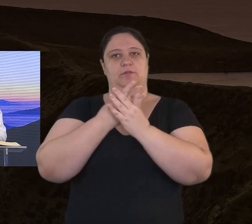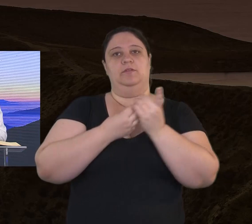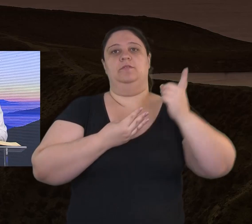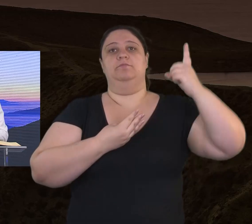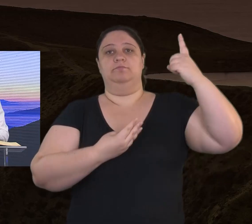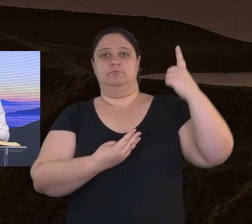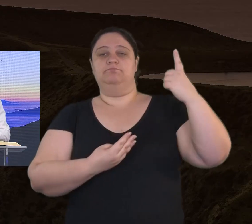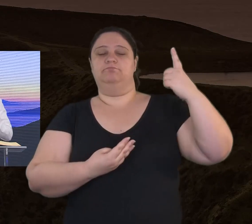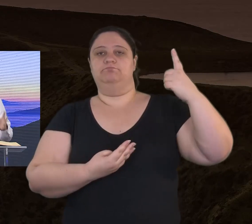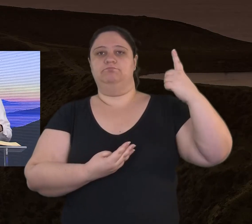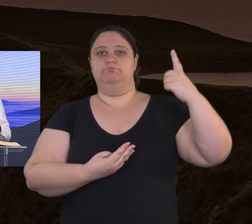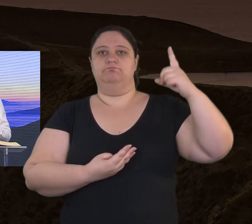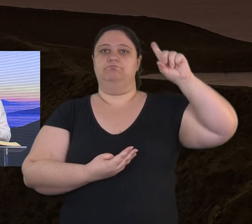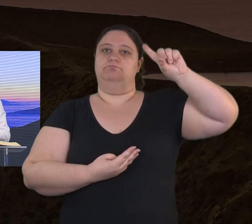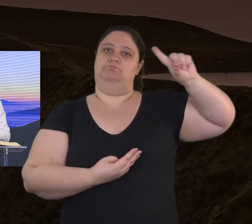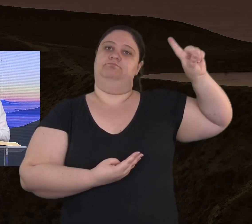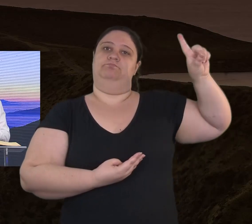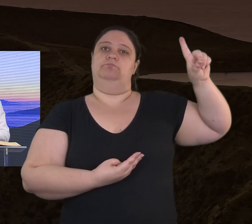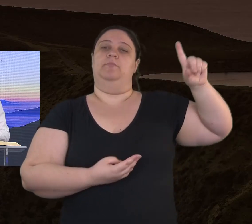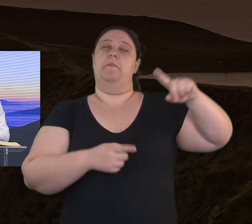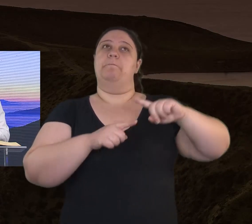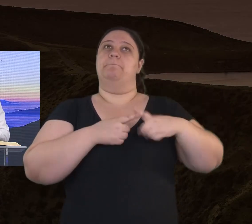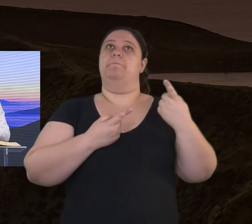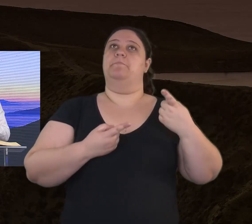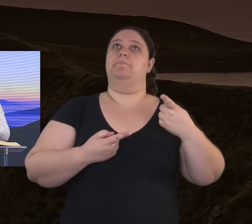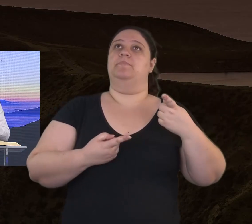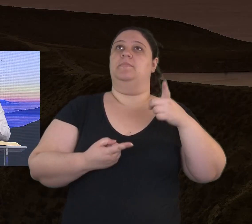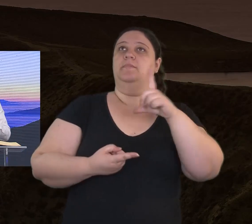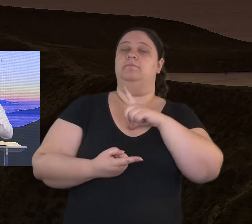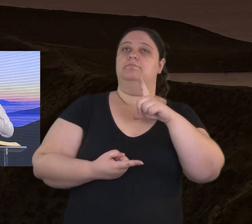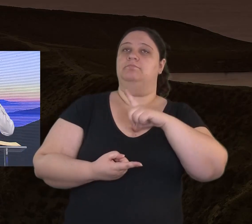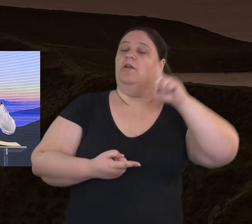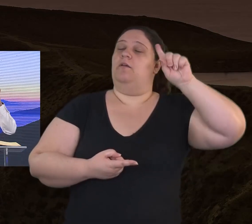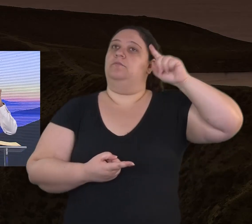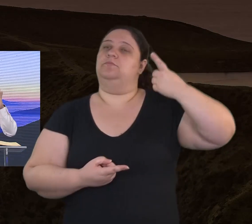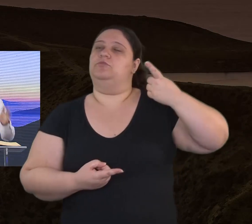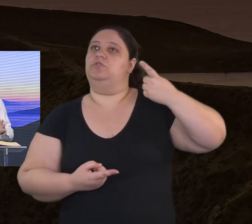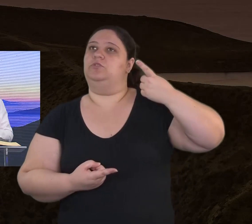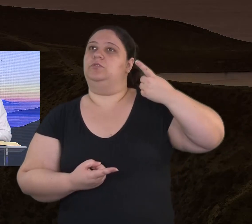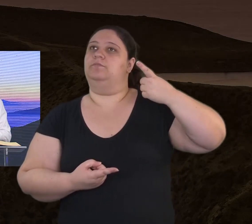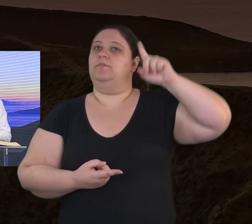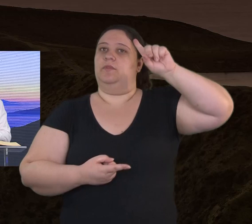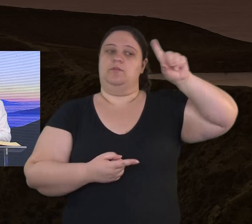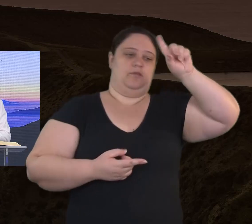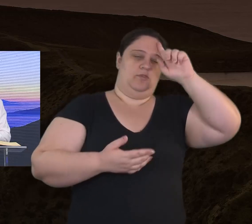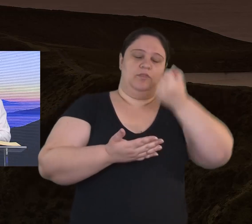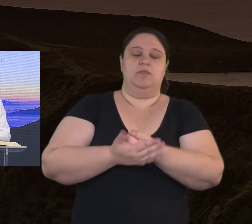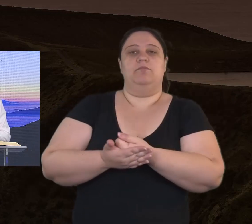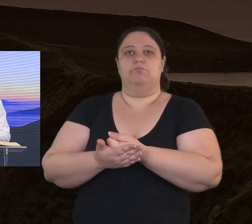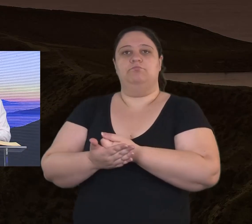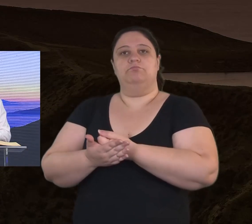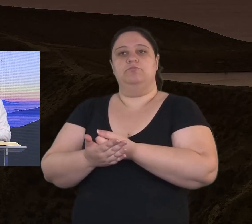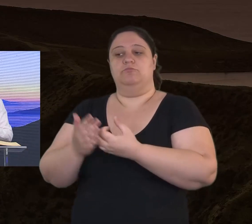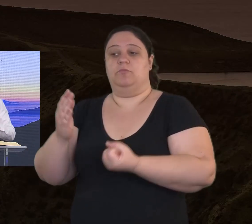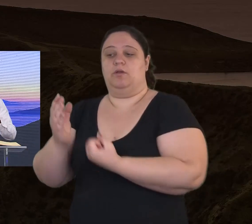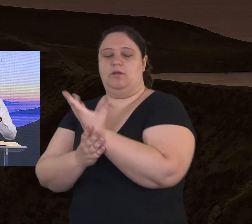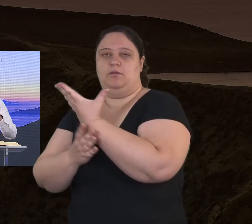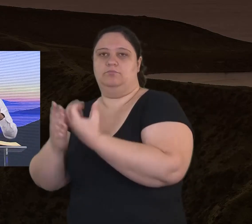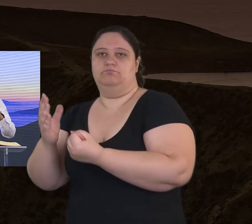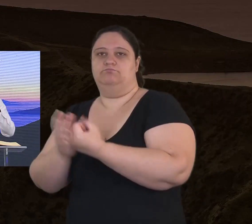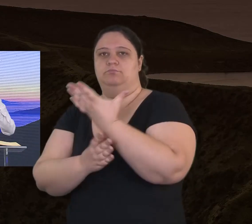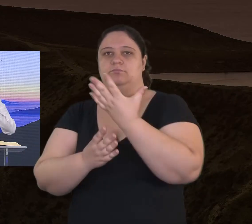Trindade. Mas um dia, um determinado tempo, Ele decidiu fazer a criação.